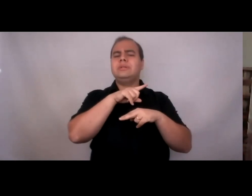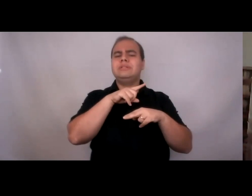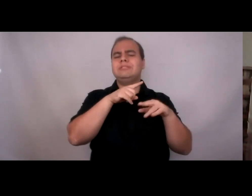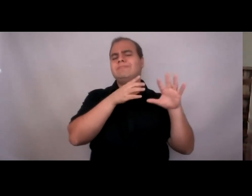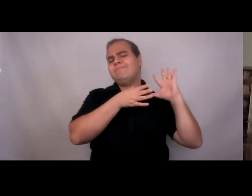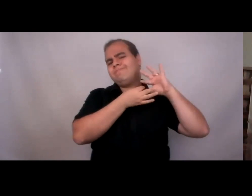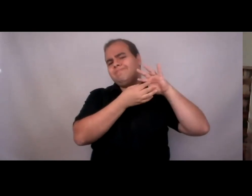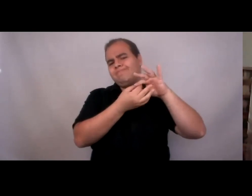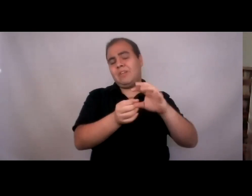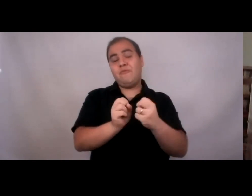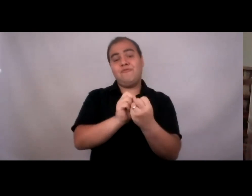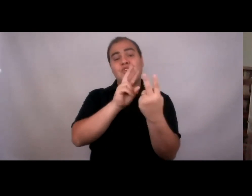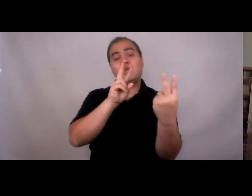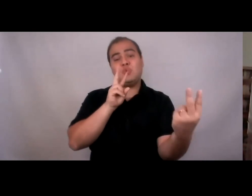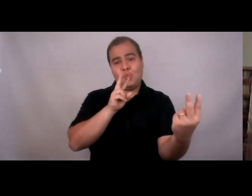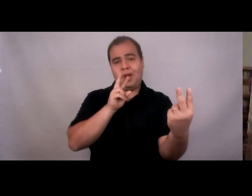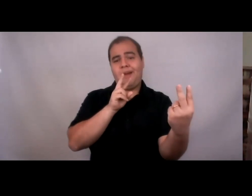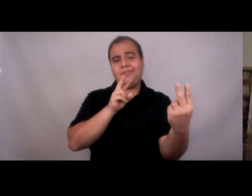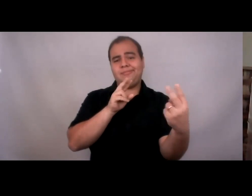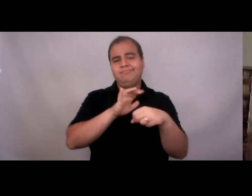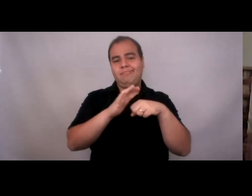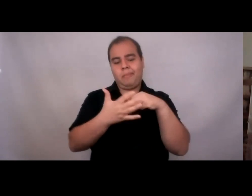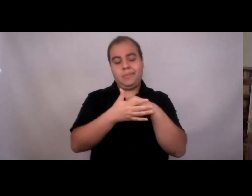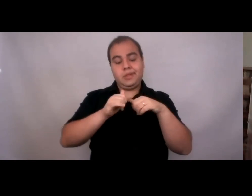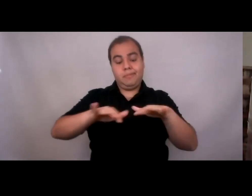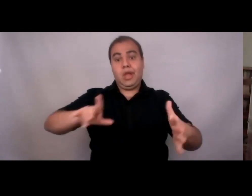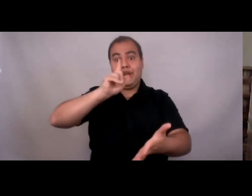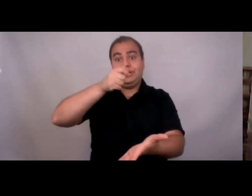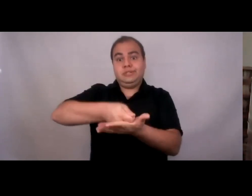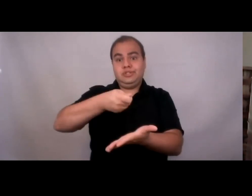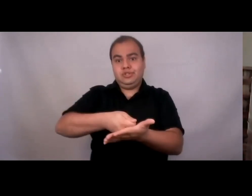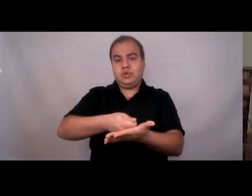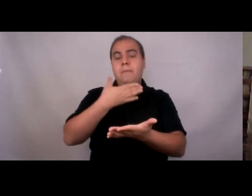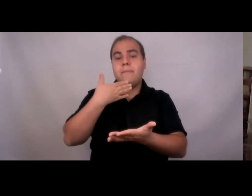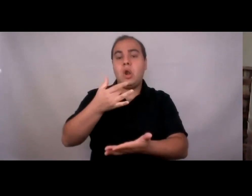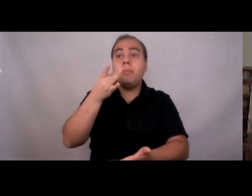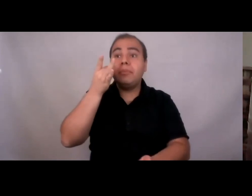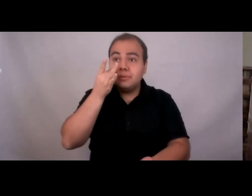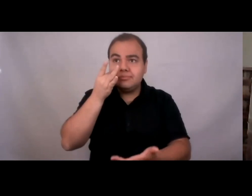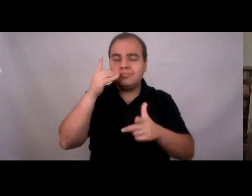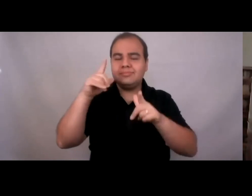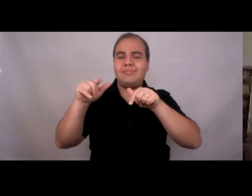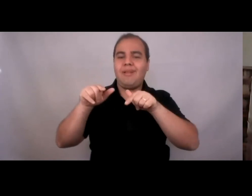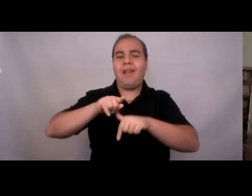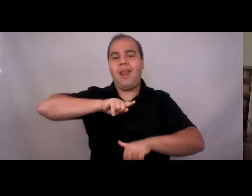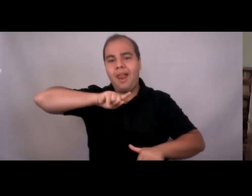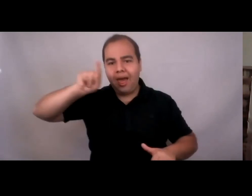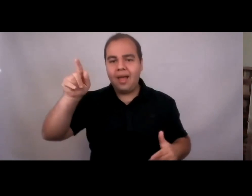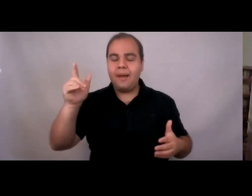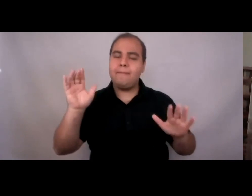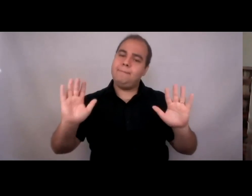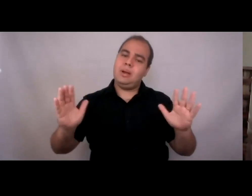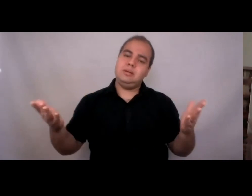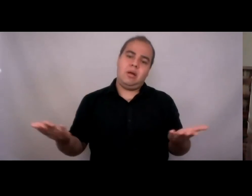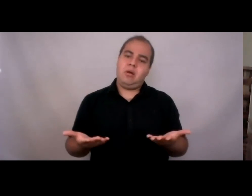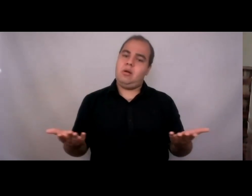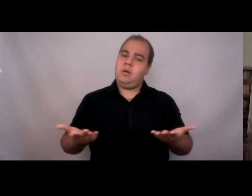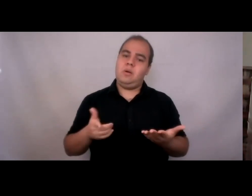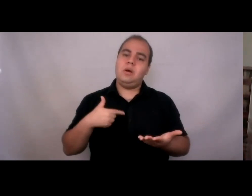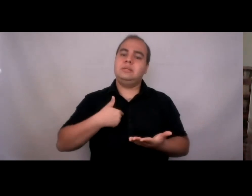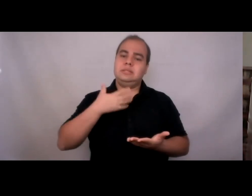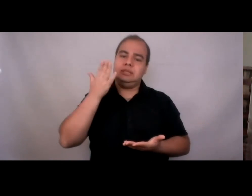a pandemia exigiu de nós, né? Seria tudo presencial no Sesc Vila Mariana, mas agora, então, a